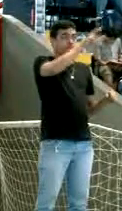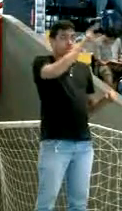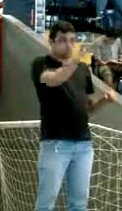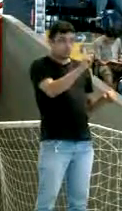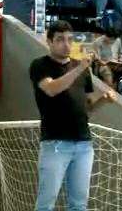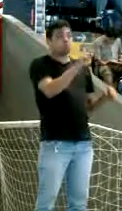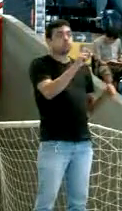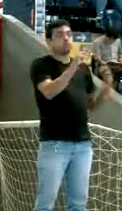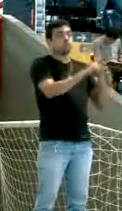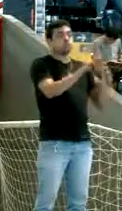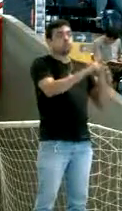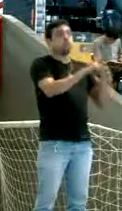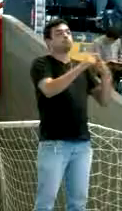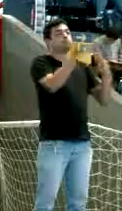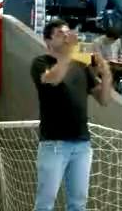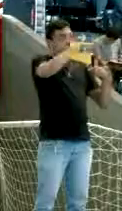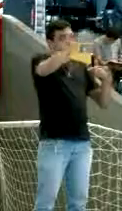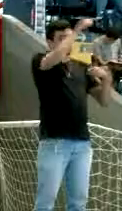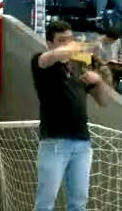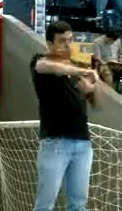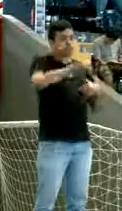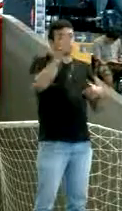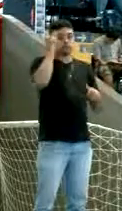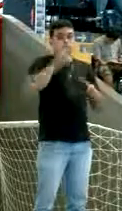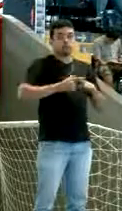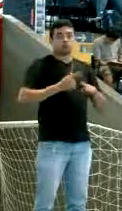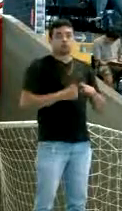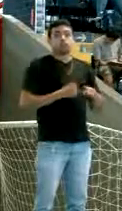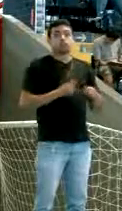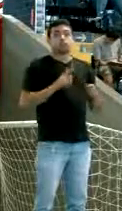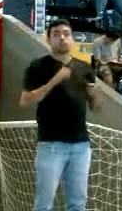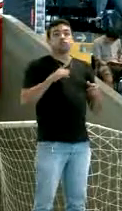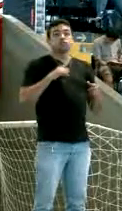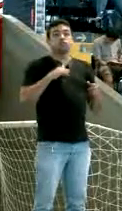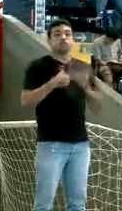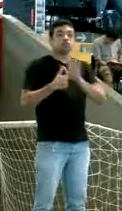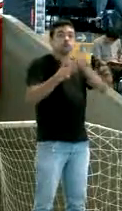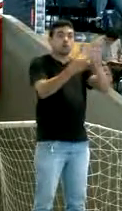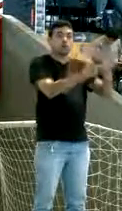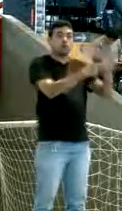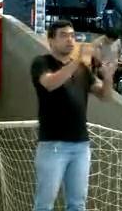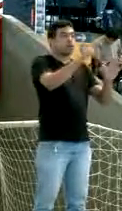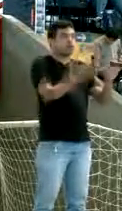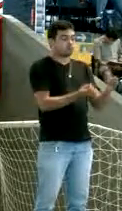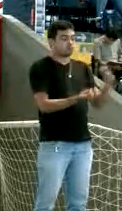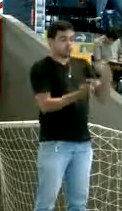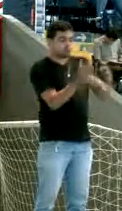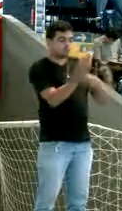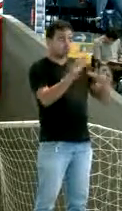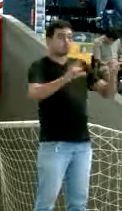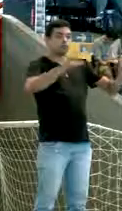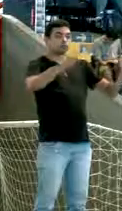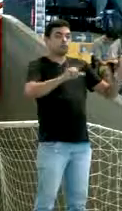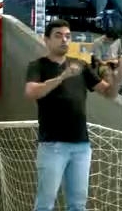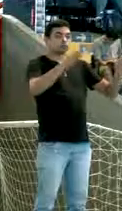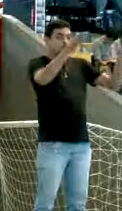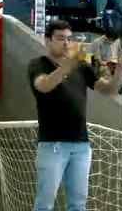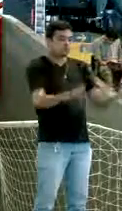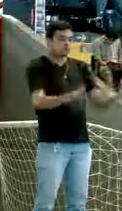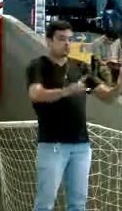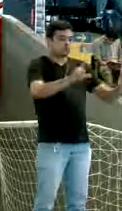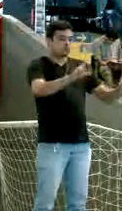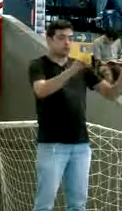ele passa a ter outra queda. Sabe por quê? Surge algo chamado televisão. E as